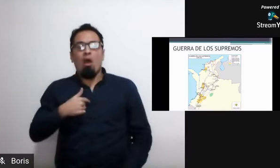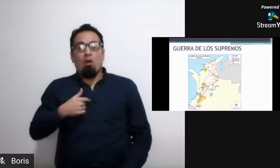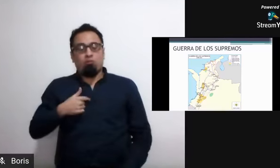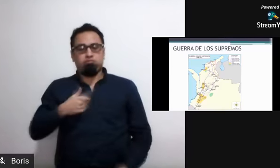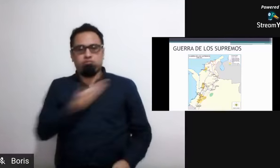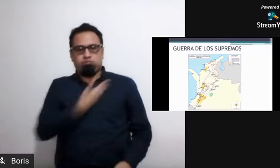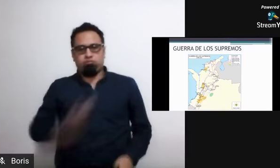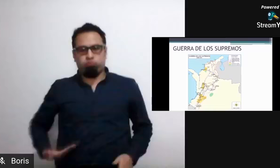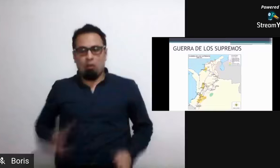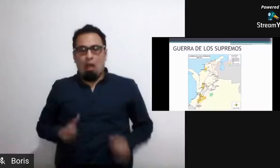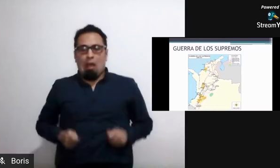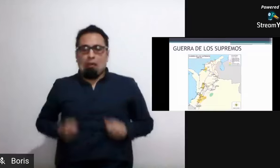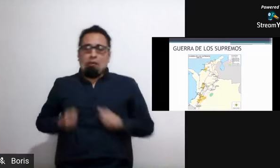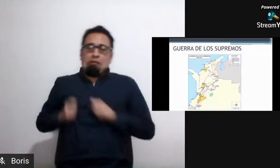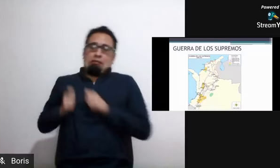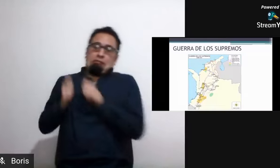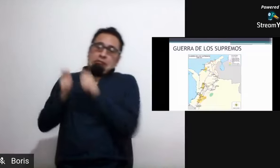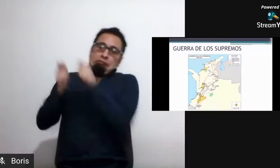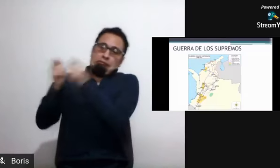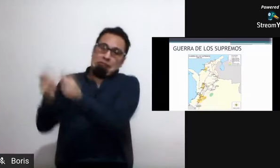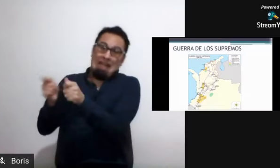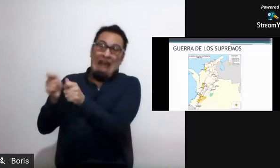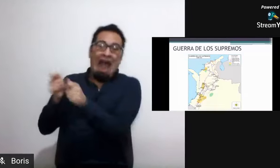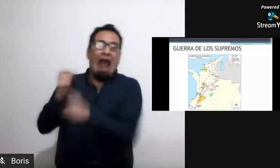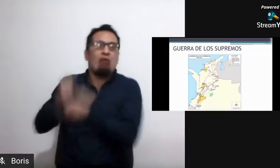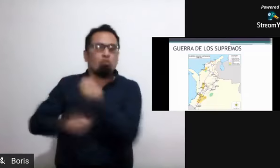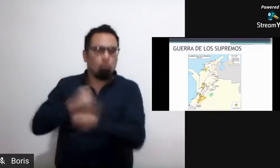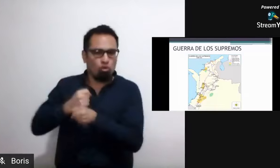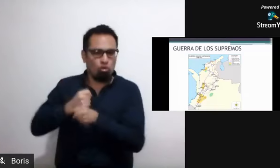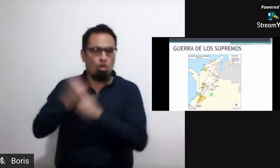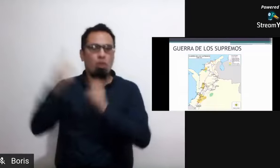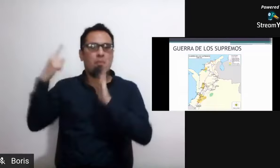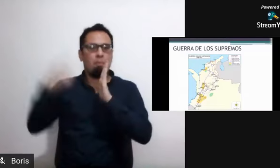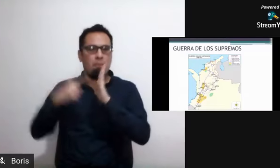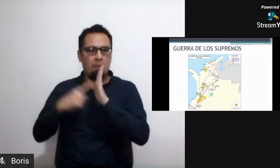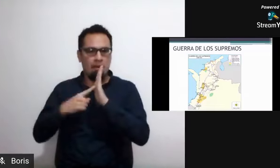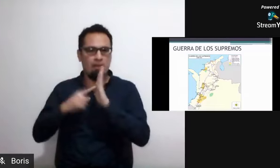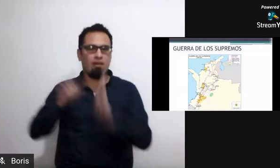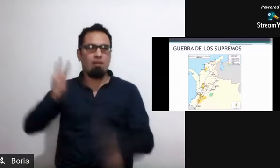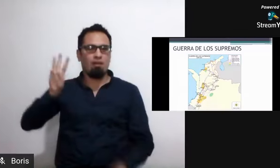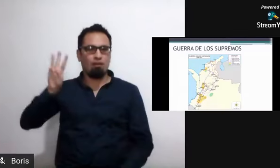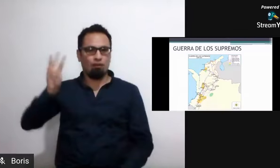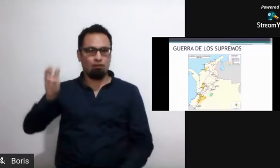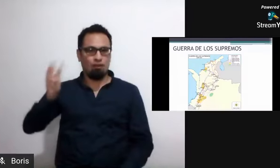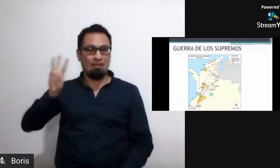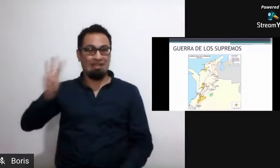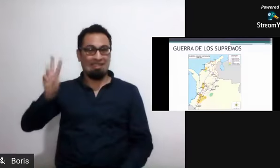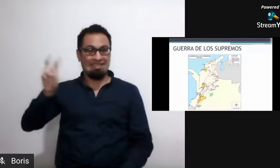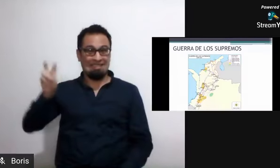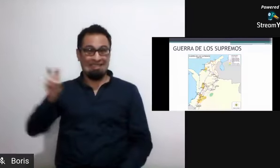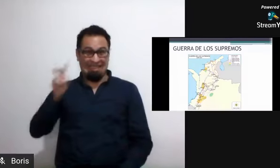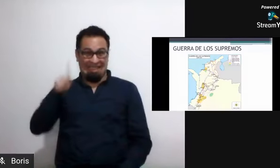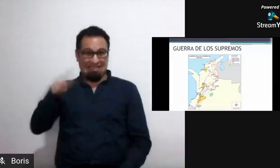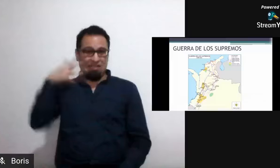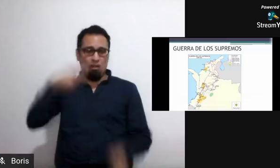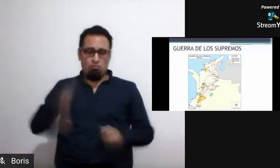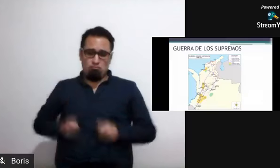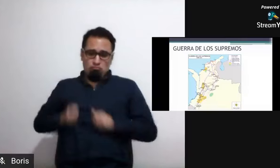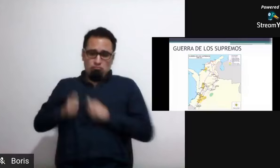perdón, un error, cuando Santander entrega la presidencia en el año